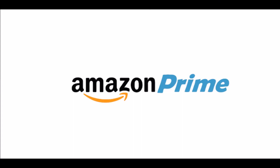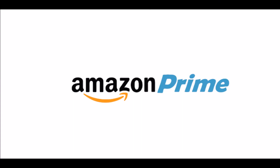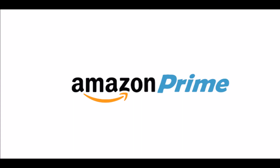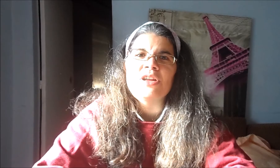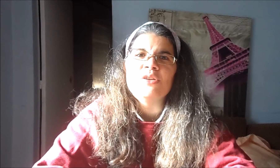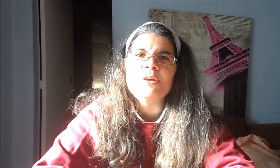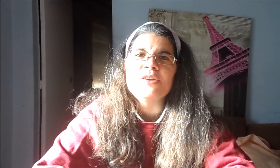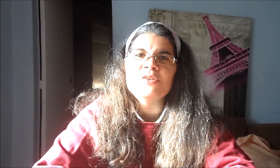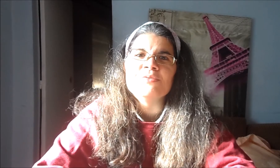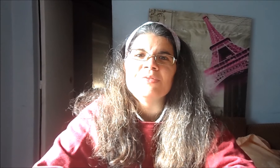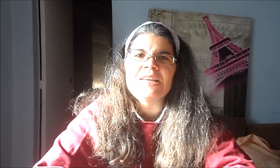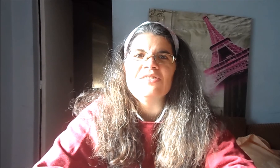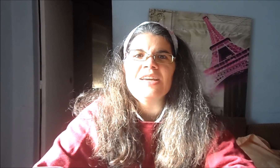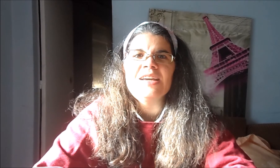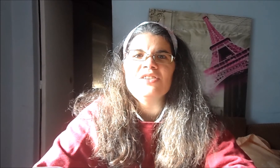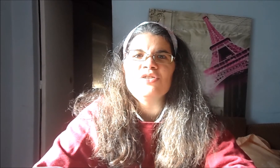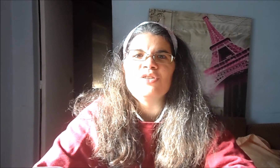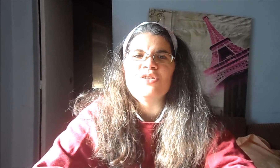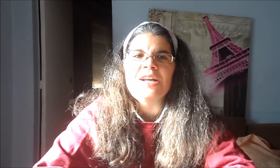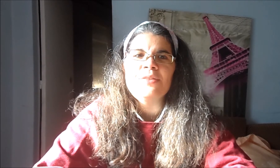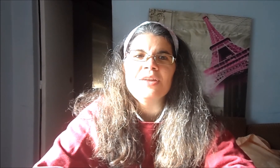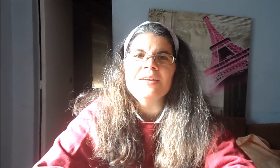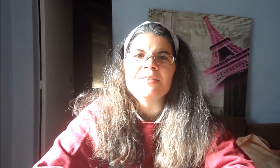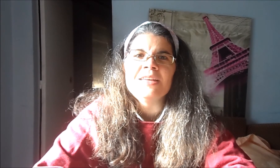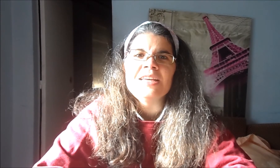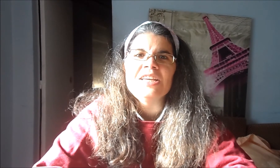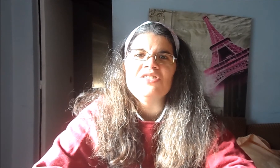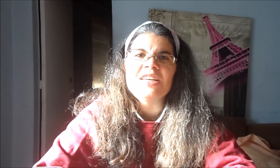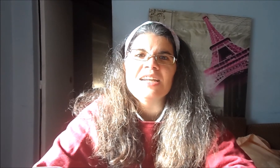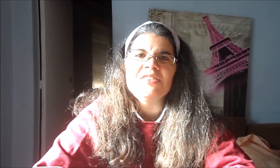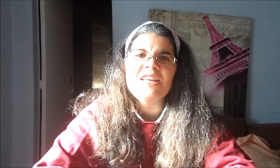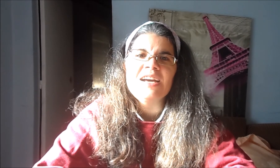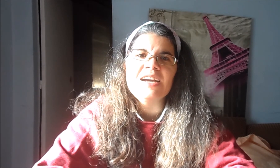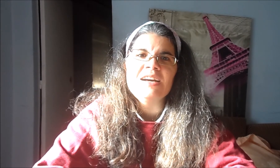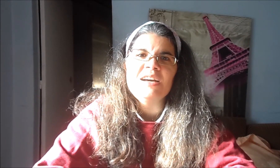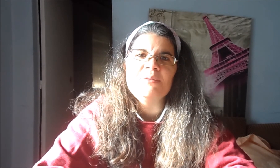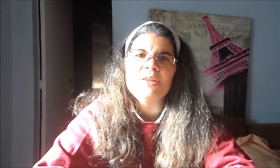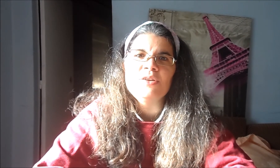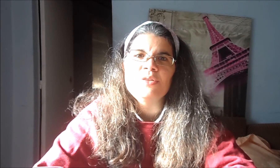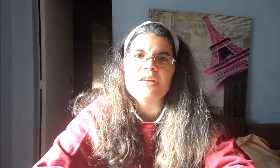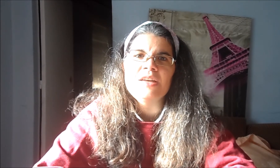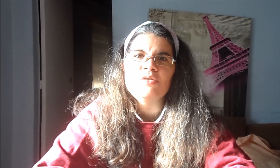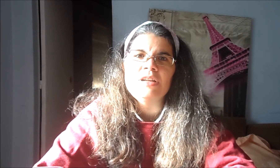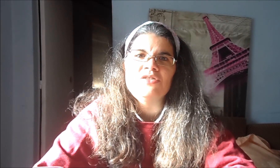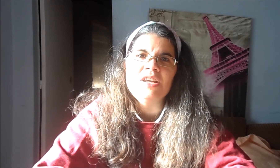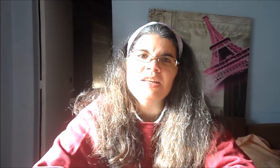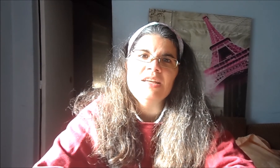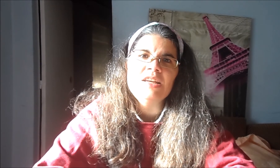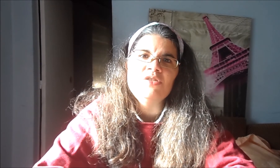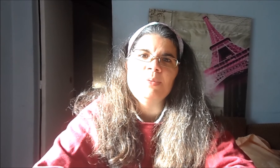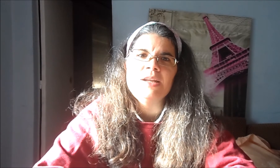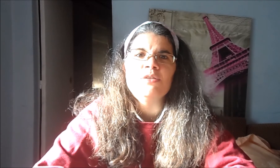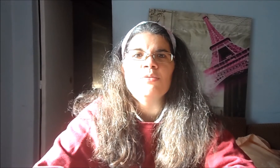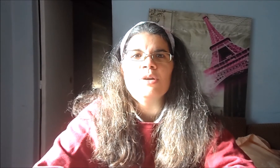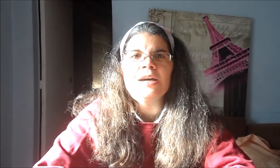Si os ha gustado el vídeo, que os haya hecho gracia. Y si queréis que haga vídeos de otras series,